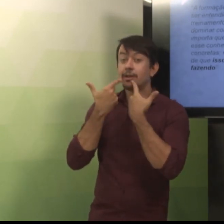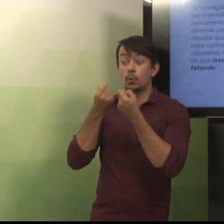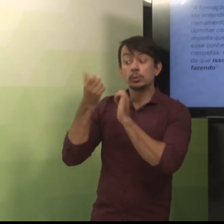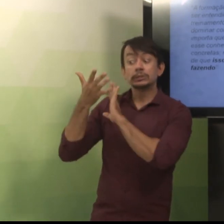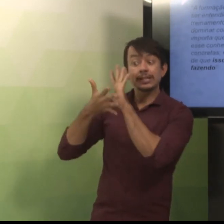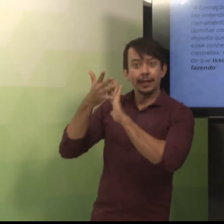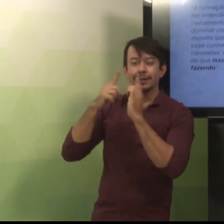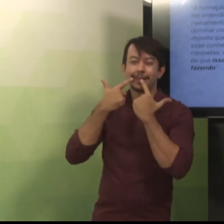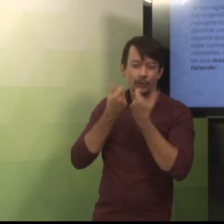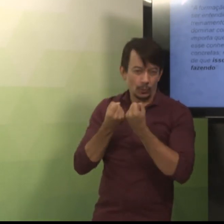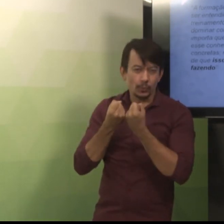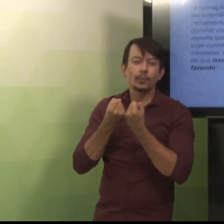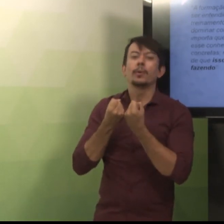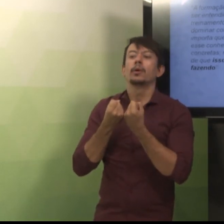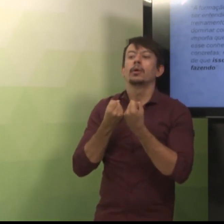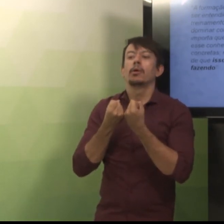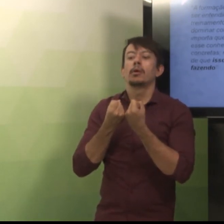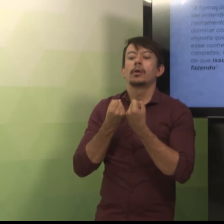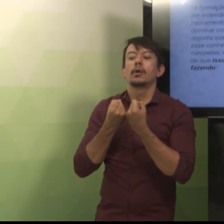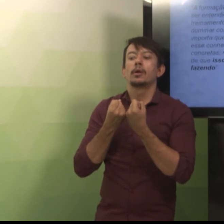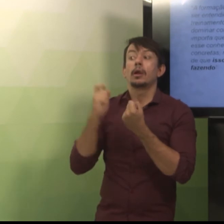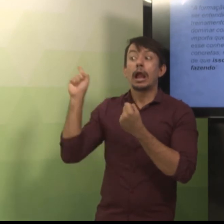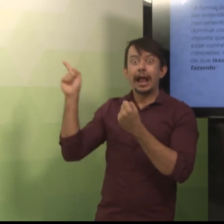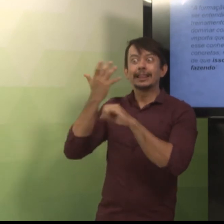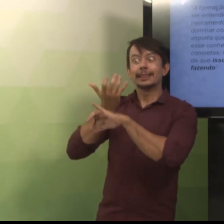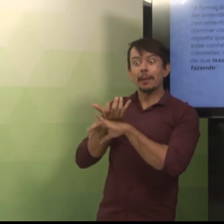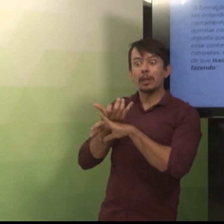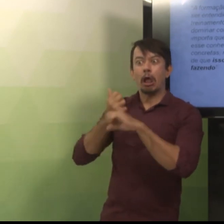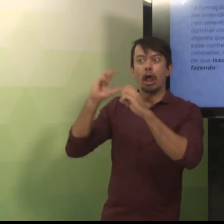sociolinguística, relacionada à língua de sinais.